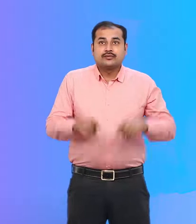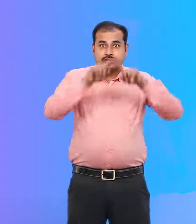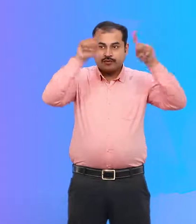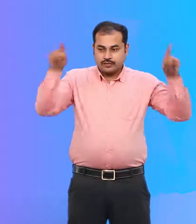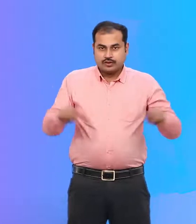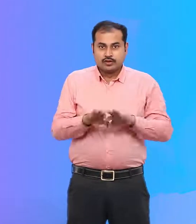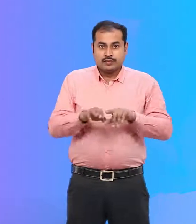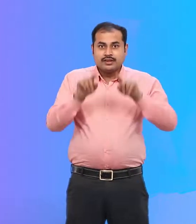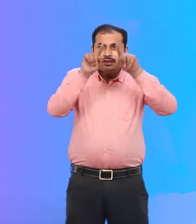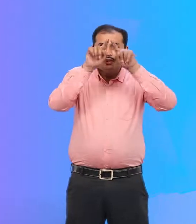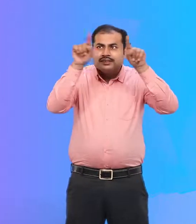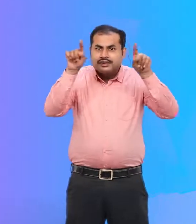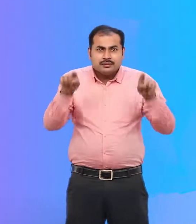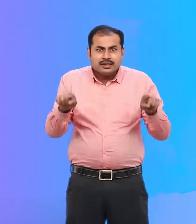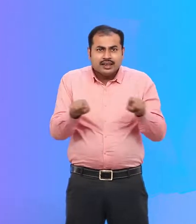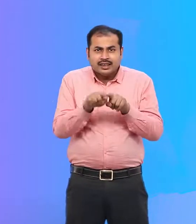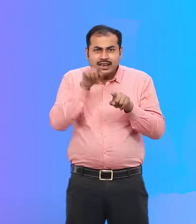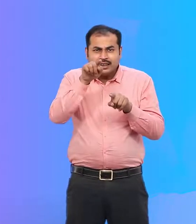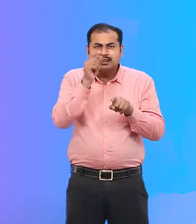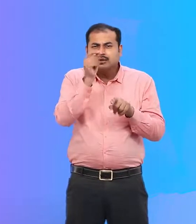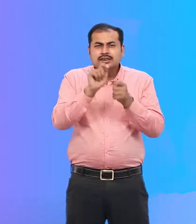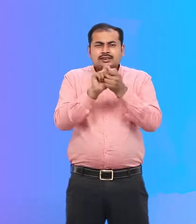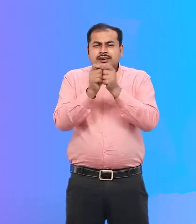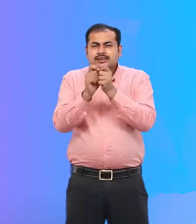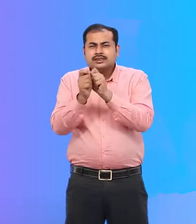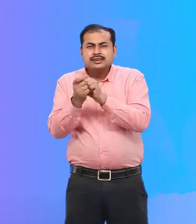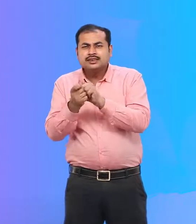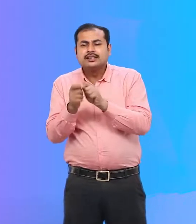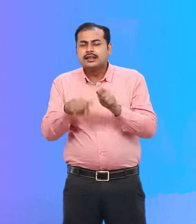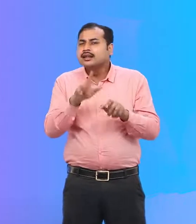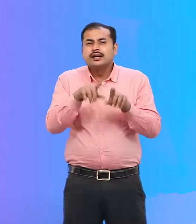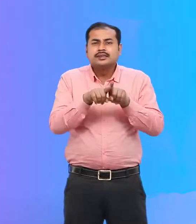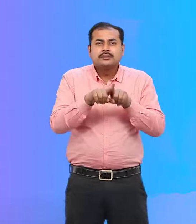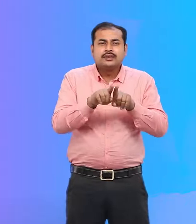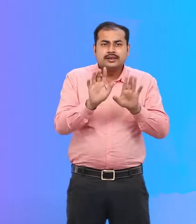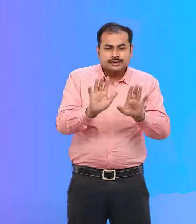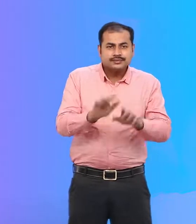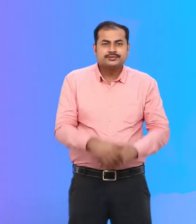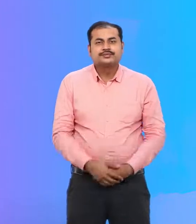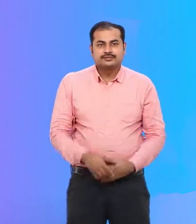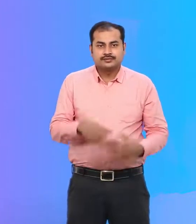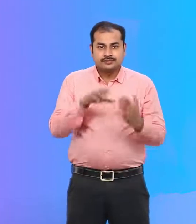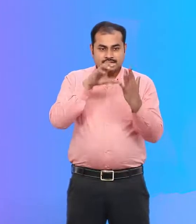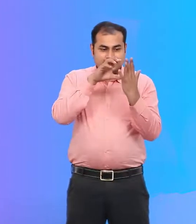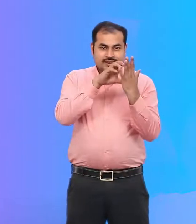है जहां इस कंप्यूटर में डिस्प्ले में आवश्यक बदलाव फल जैसे टैक्स के